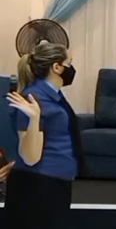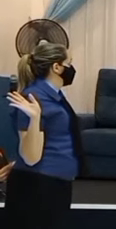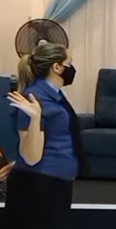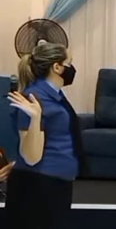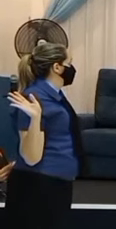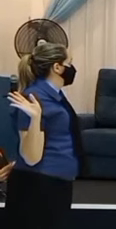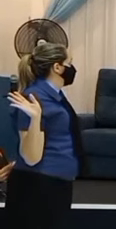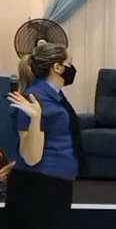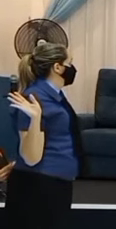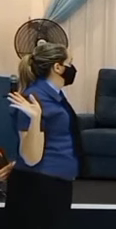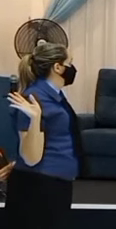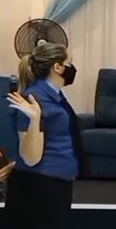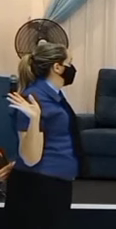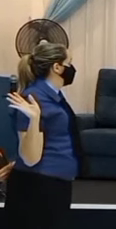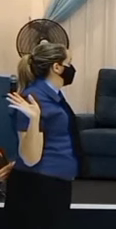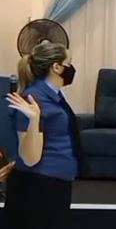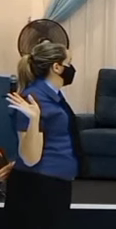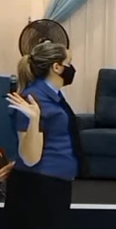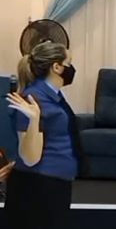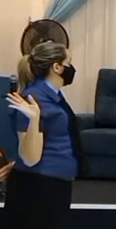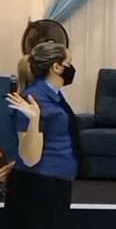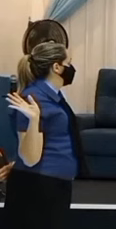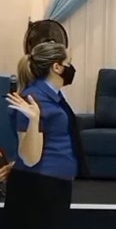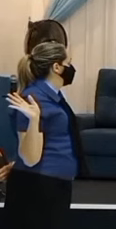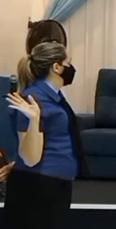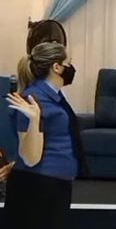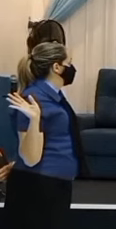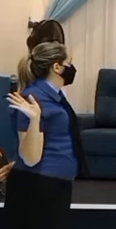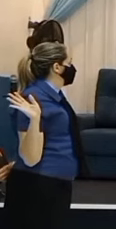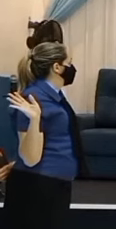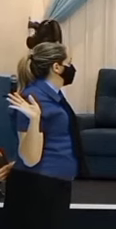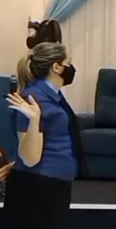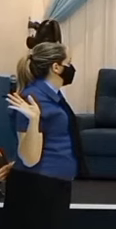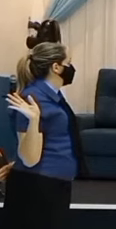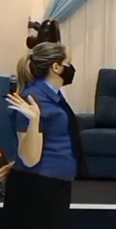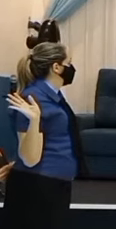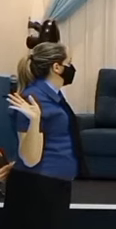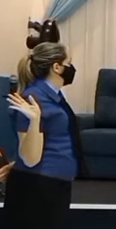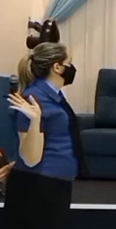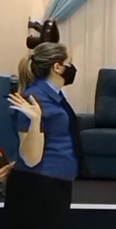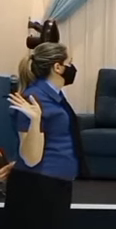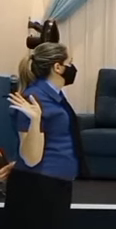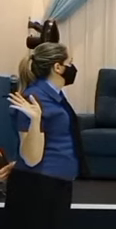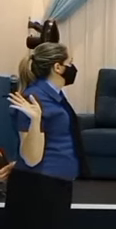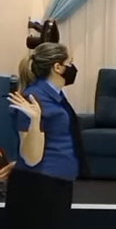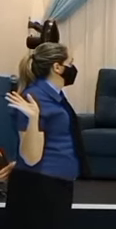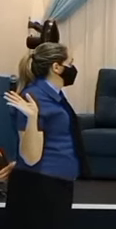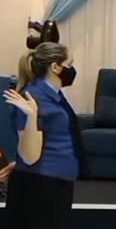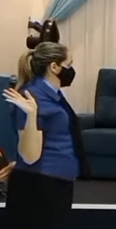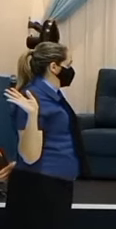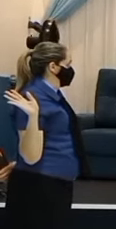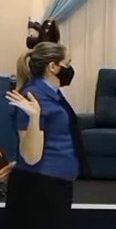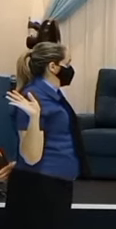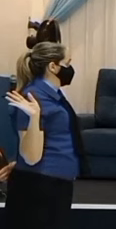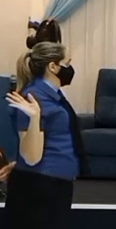quer reatar a aliança com os gibionitas. Davi diz: o que é que eu posso fazer para vocês reatar a aliança com a gente, para